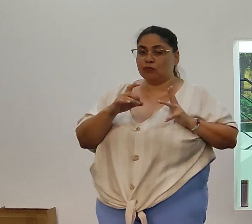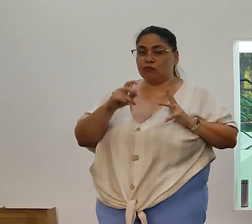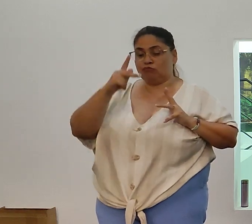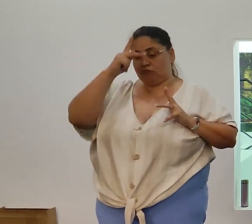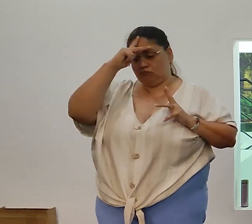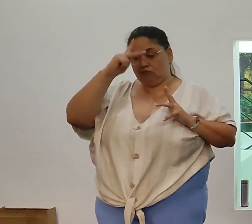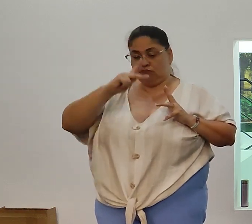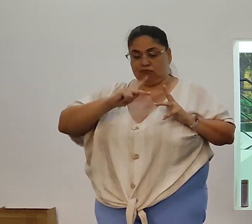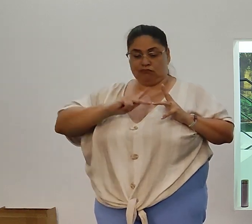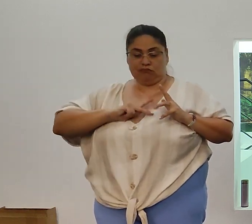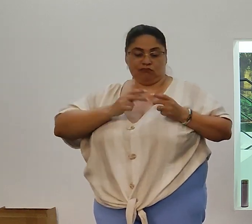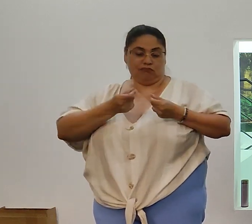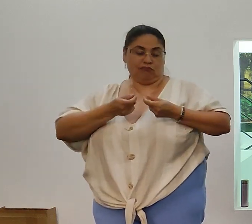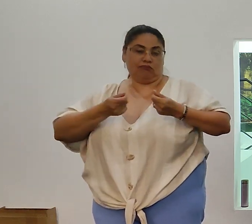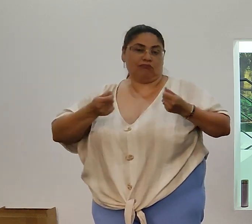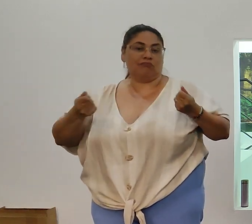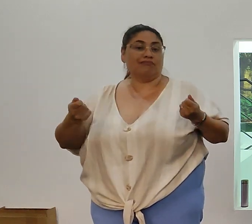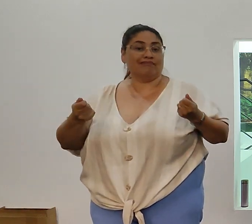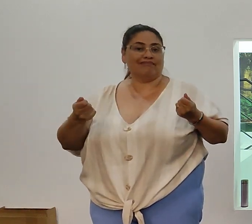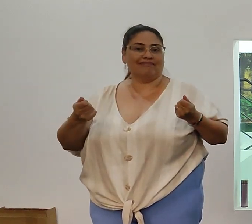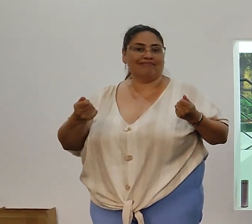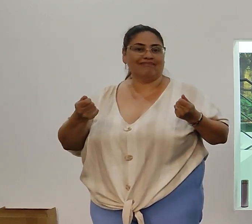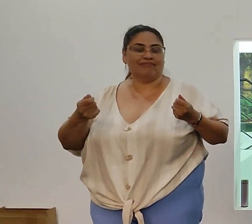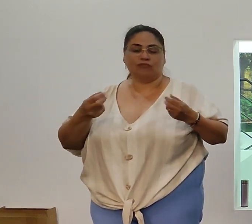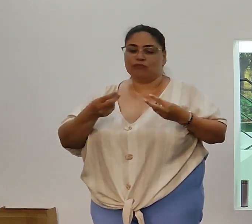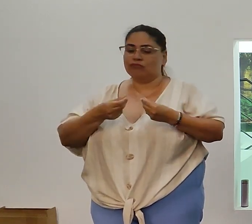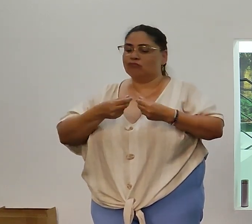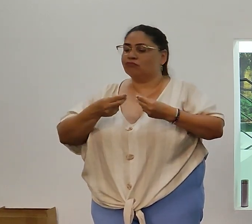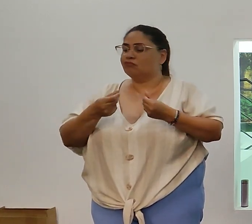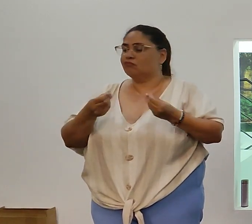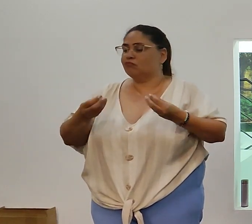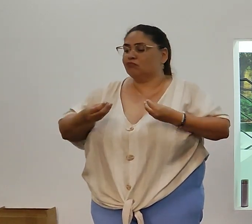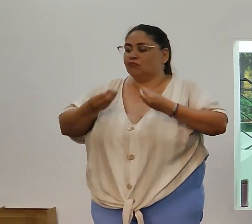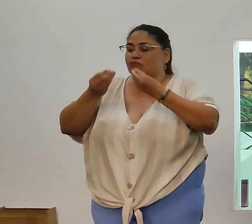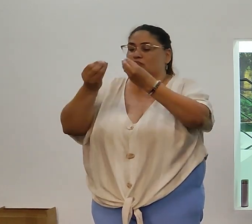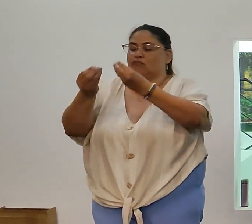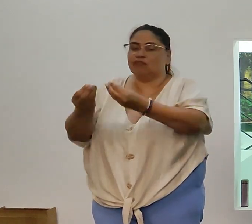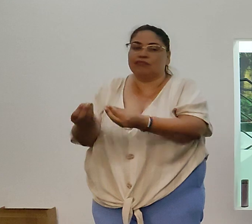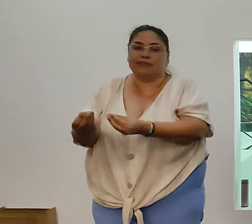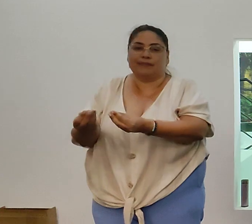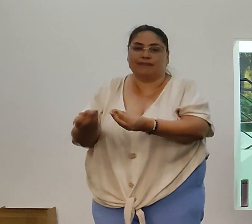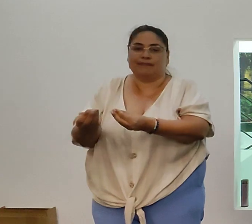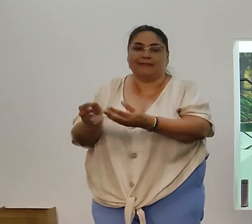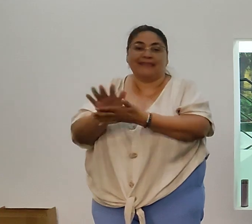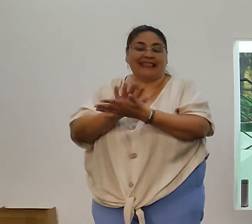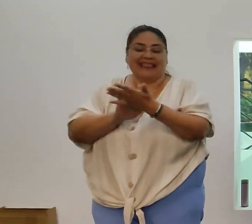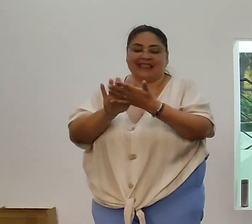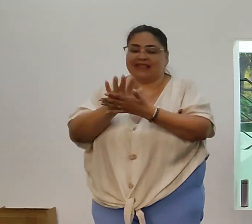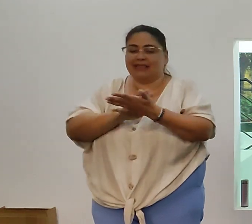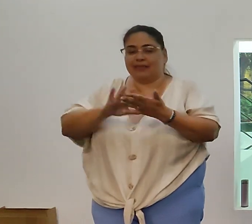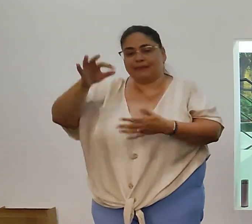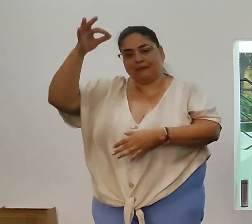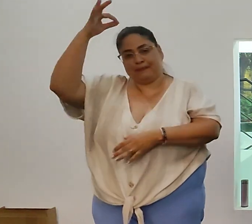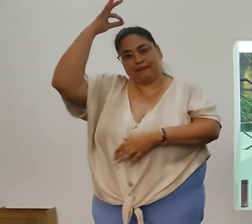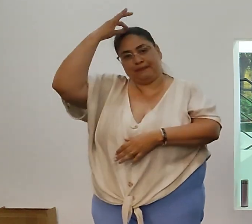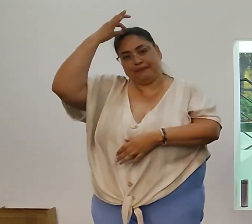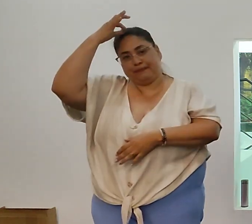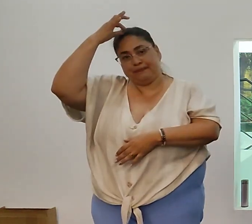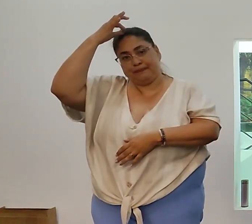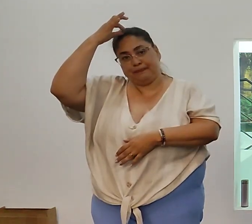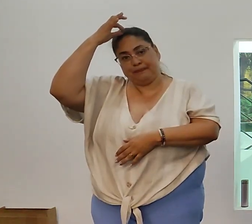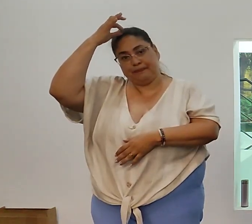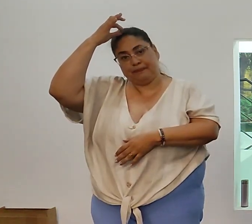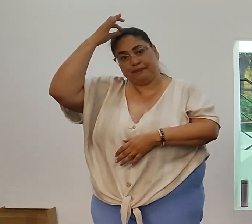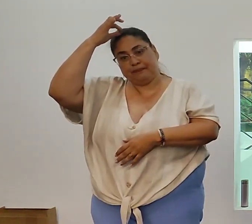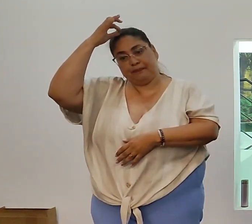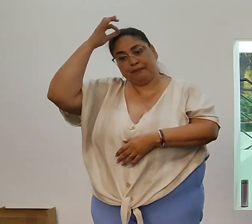seu material. Apenas com o material da sua família e pouco com o espiritual ou quase nada com o